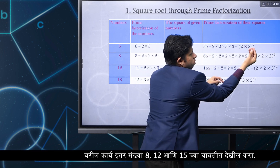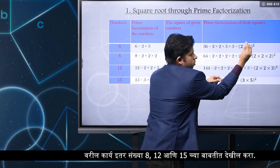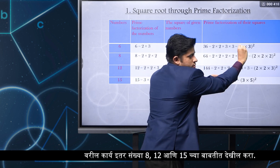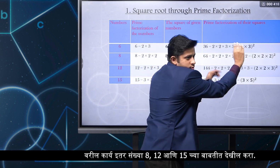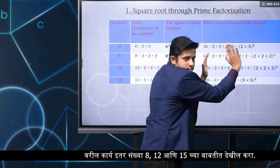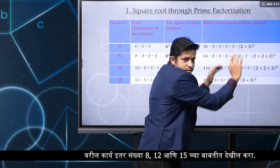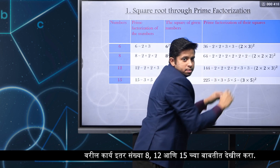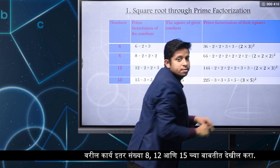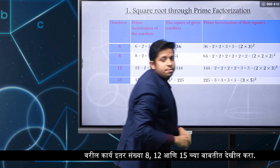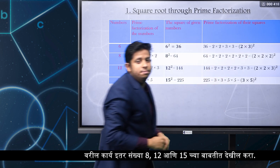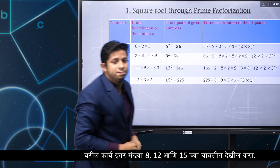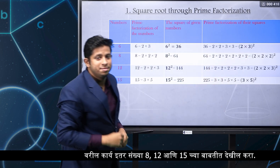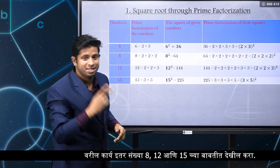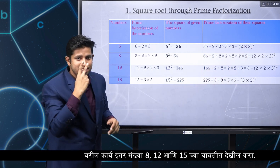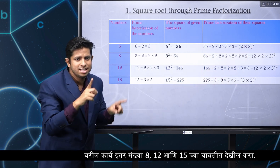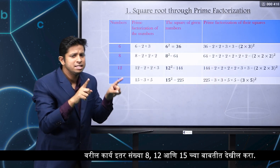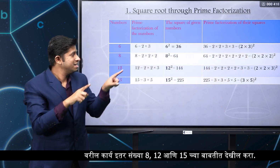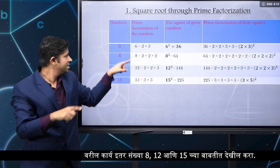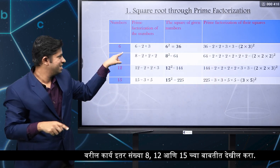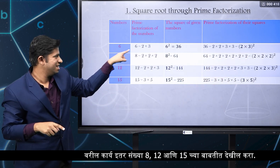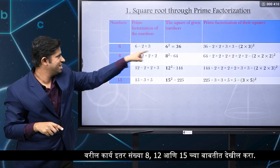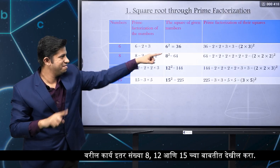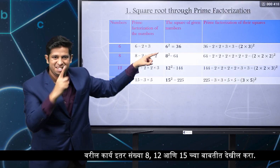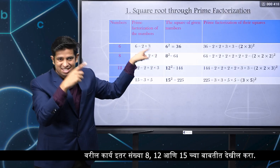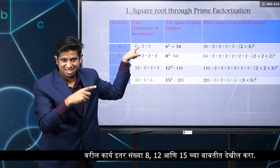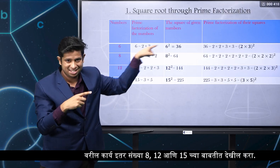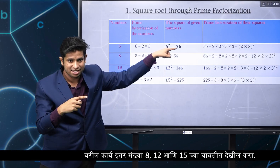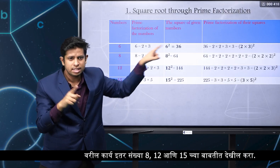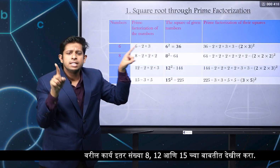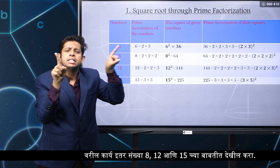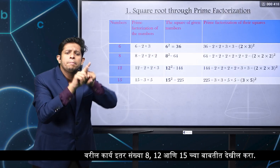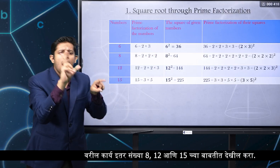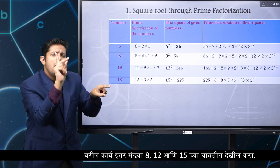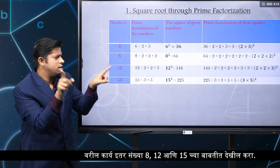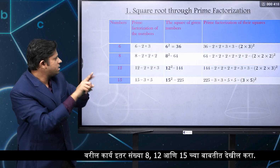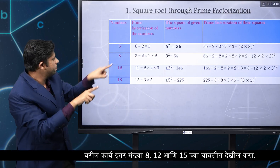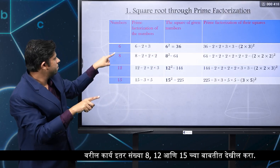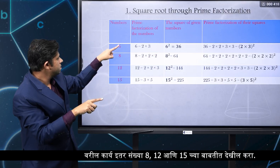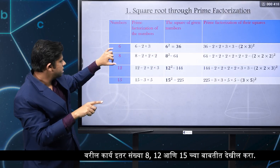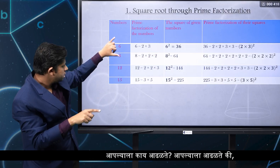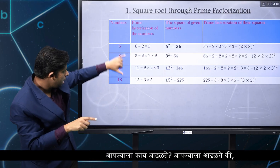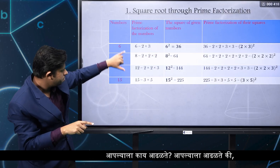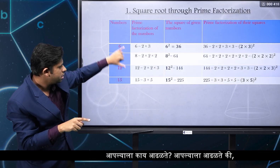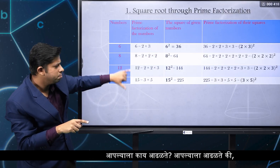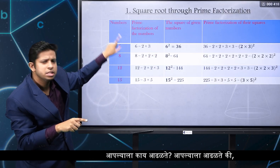वरील कार्य इतर संख्या 8, 12 आणि 15 च्या बाबतीत देखील करा. आपल्याला काय